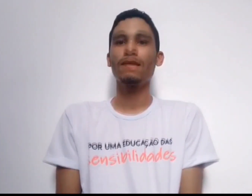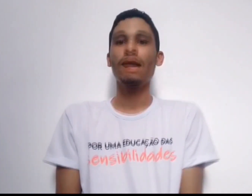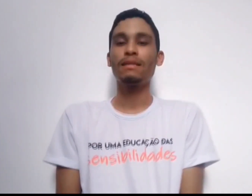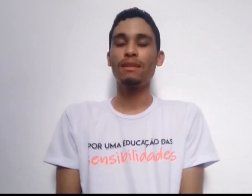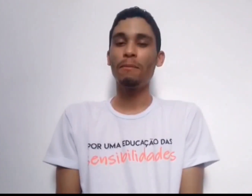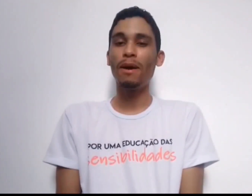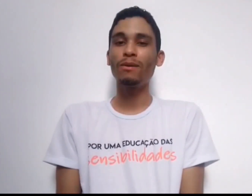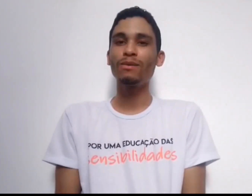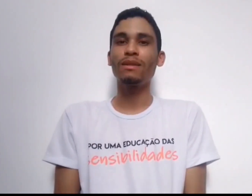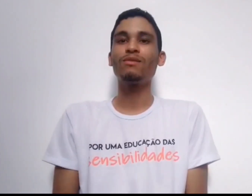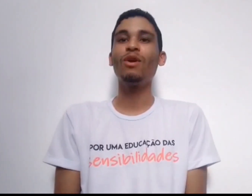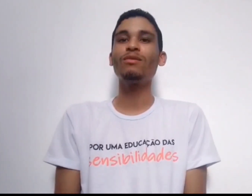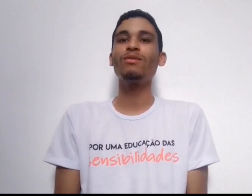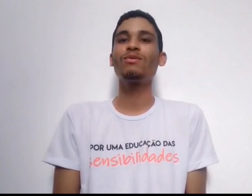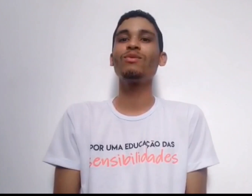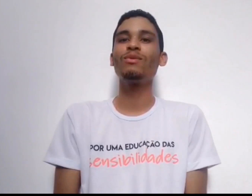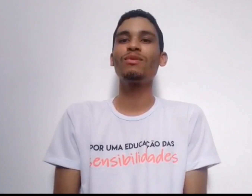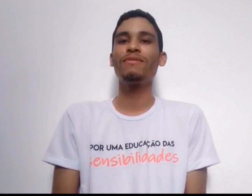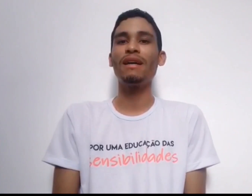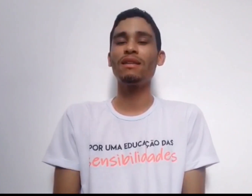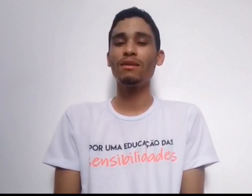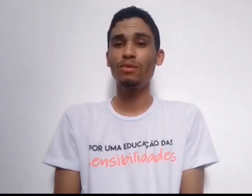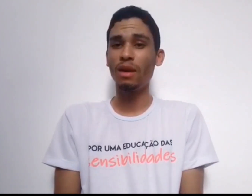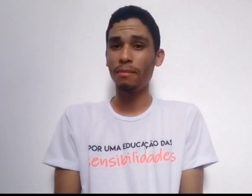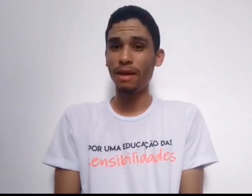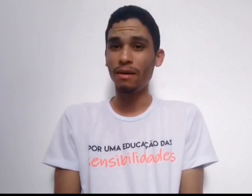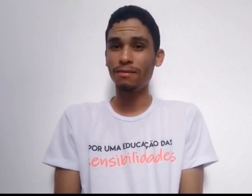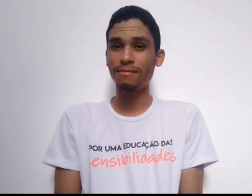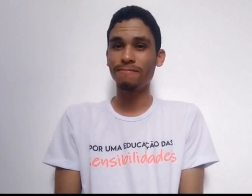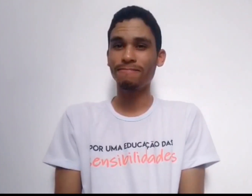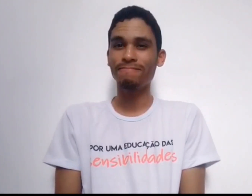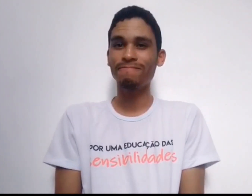A terceira pergunta, todos os surdos fazem leitura labial?